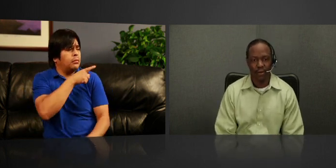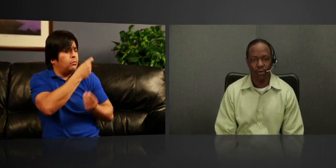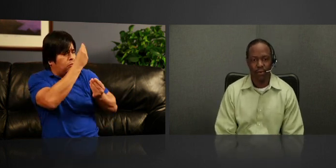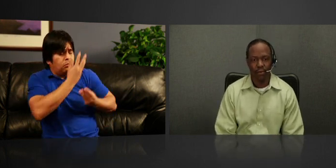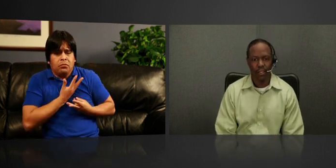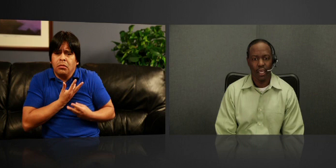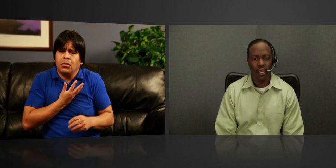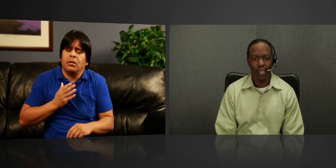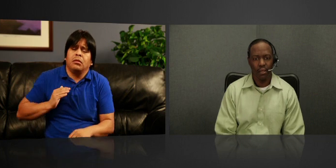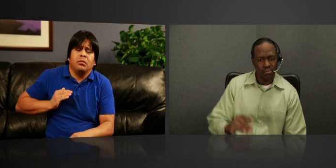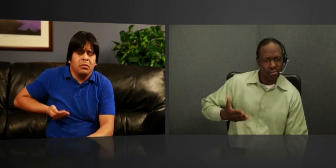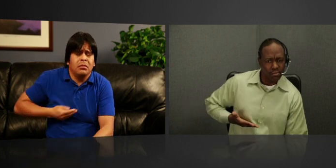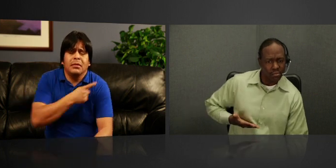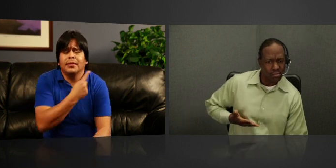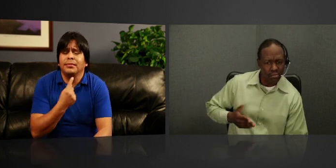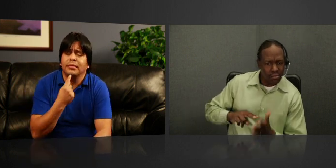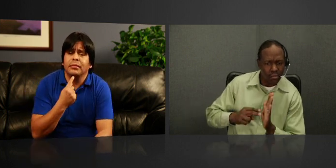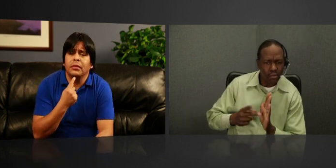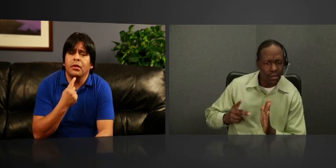está muy bien y